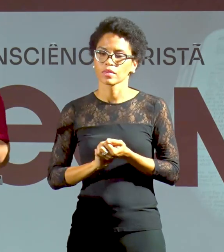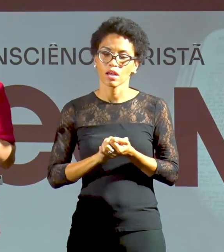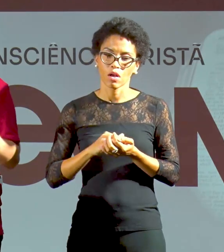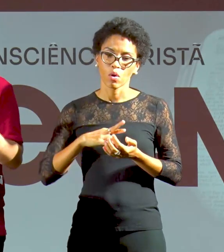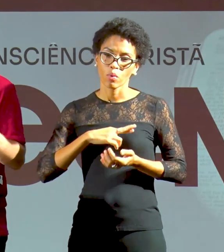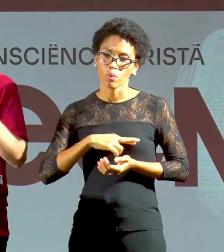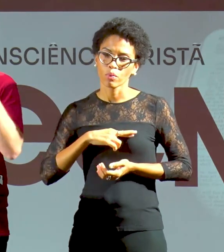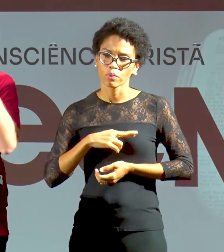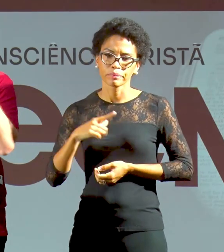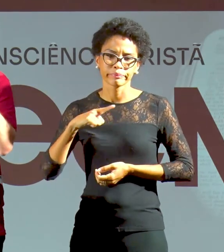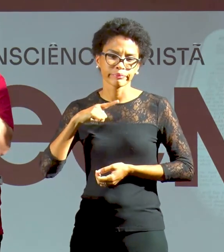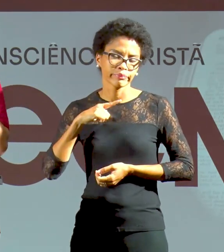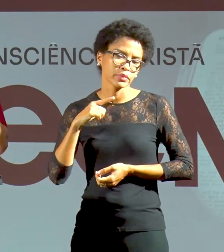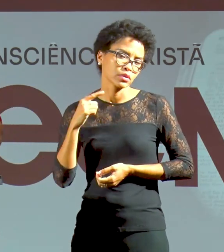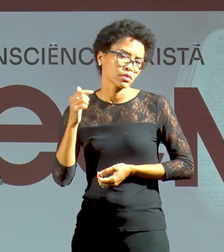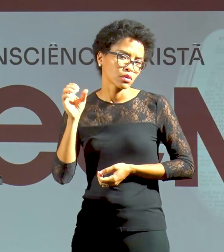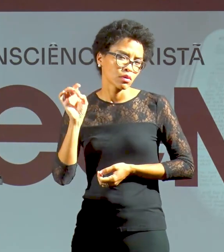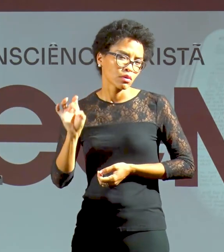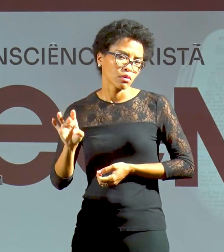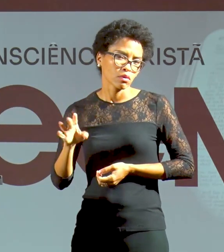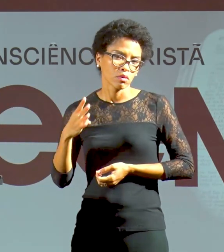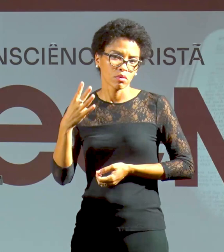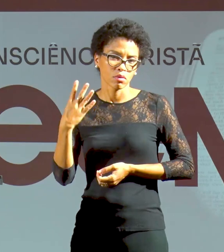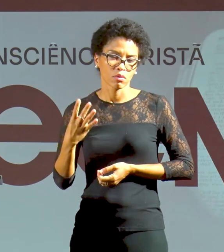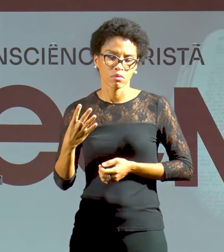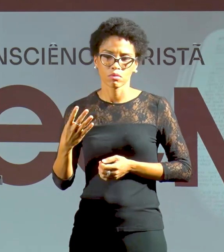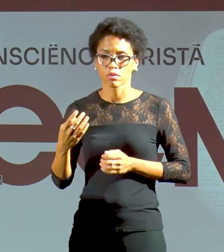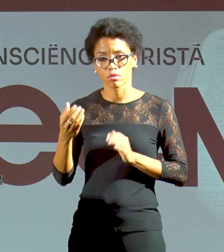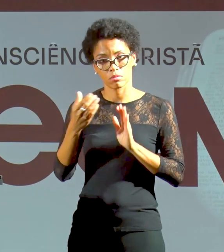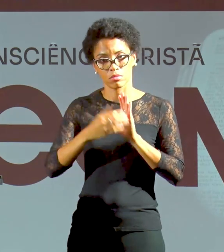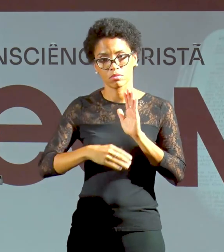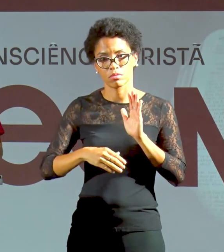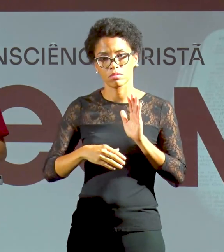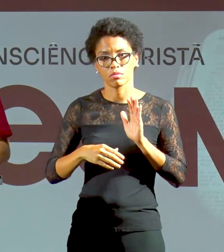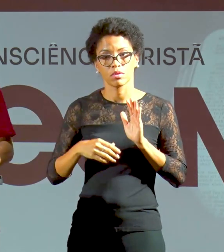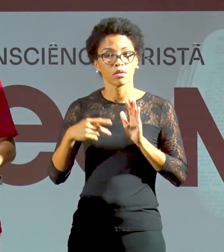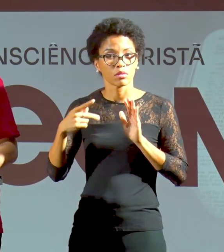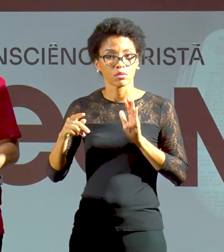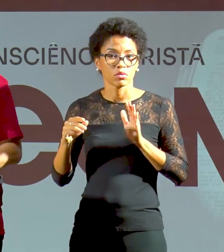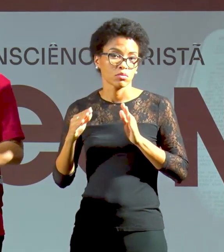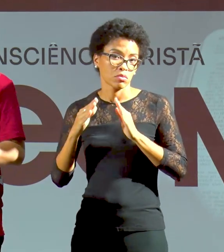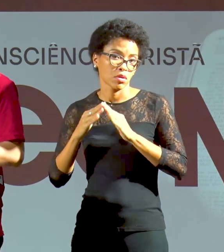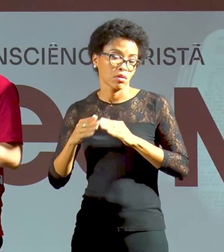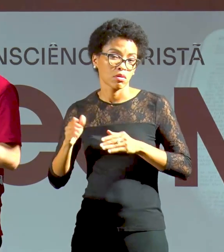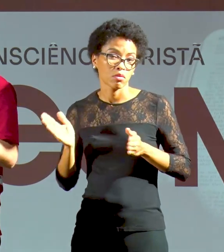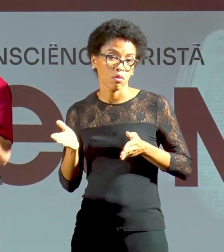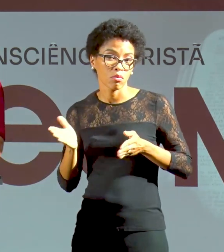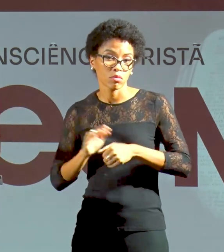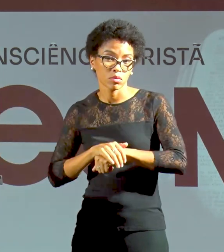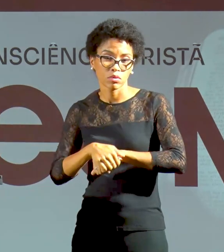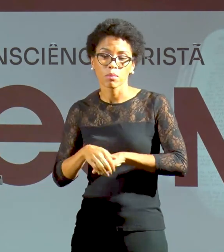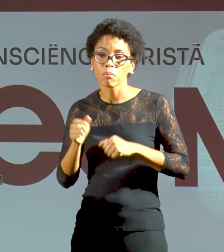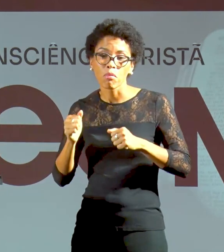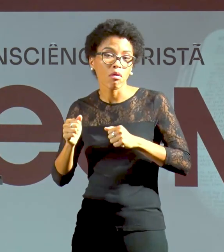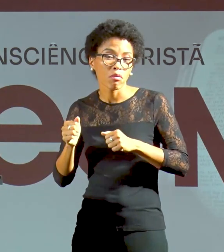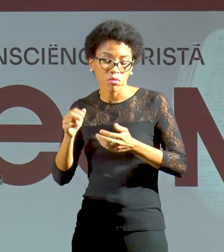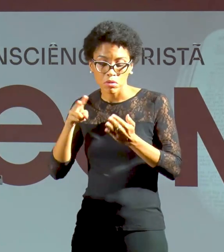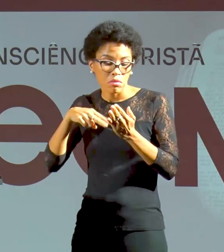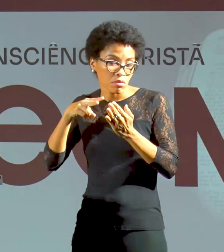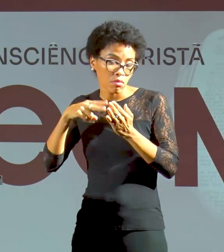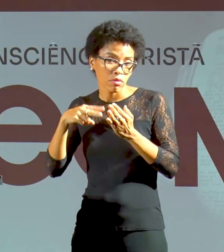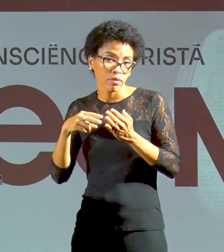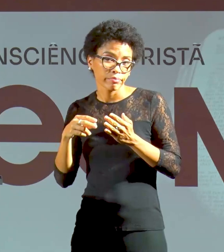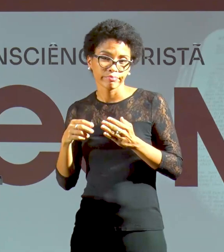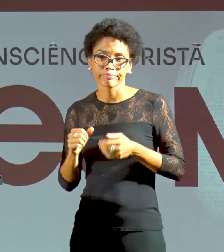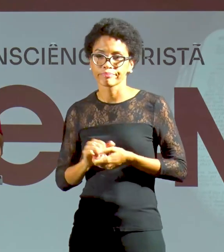livro de Rute tem apenas quatro capítulos você na sua casa hoje em 10 minutos de Rute Tá bom a gente não vai conseguir falar tudo você